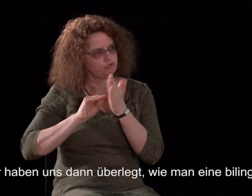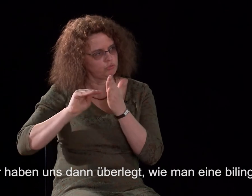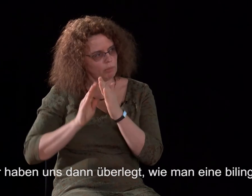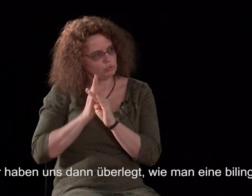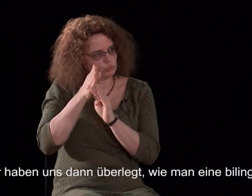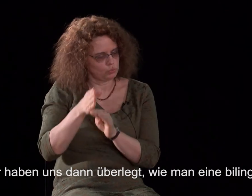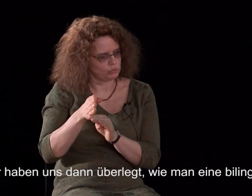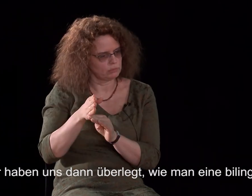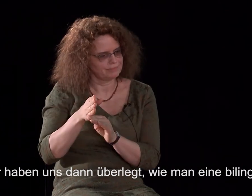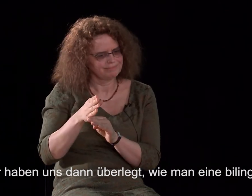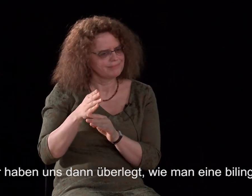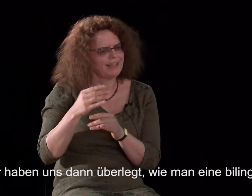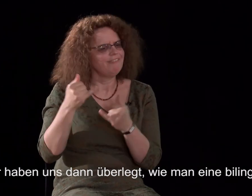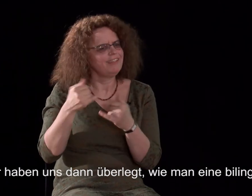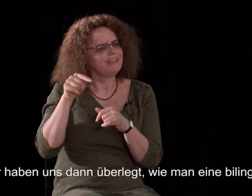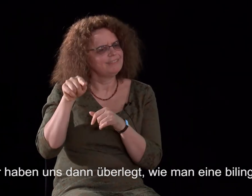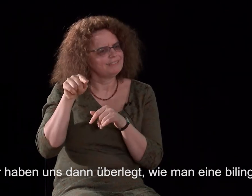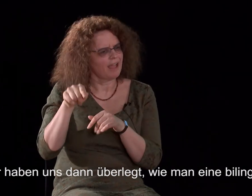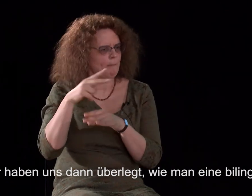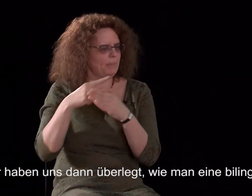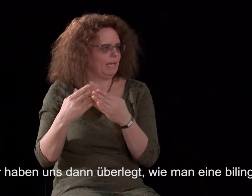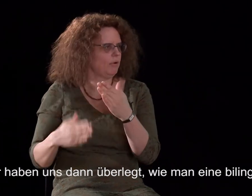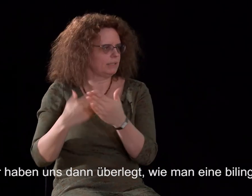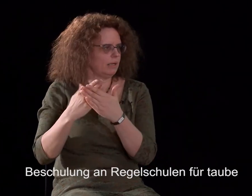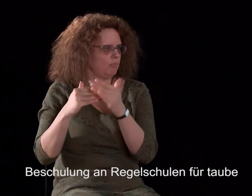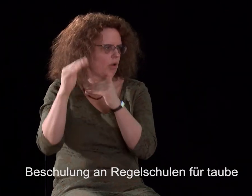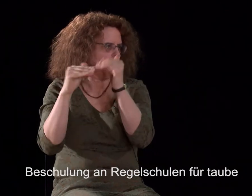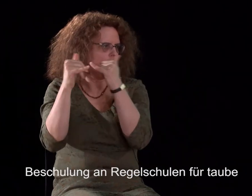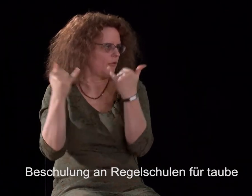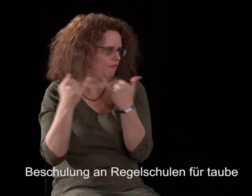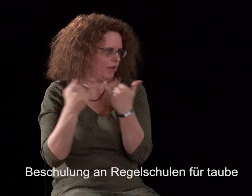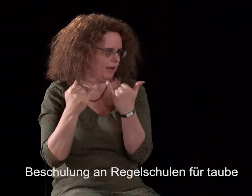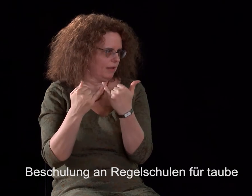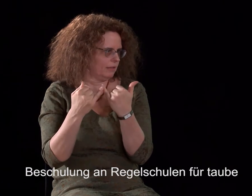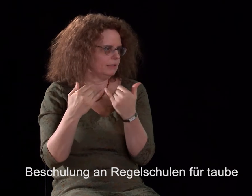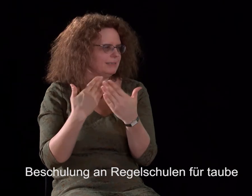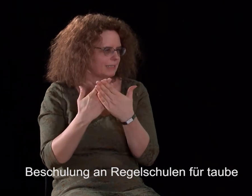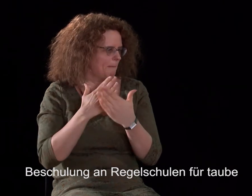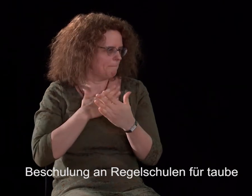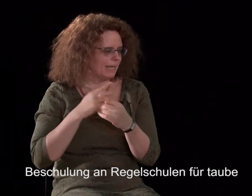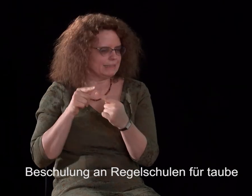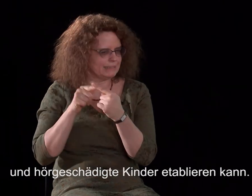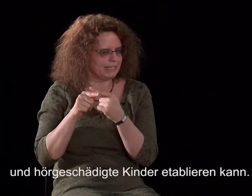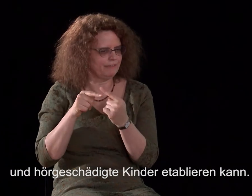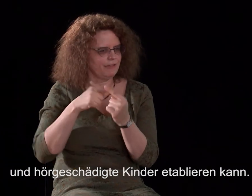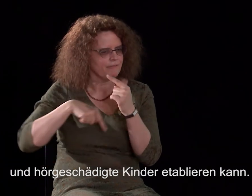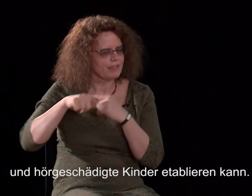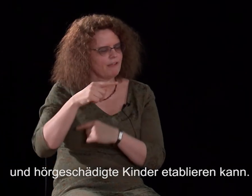uns überlegt, wie kann man denn eine bilinguale Beschulung an Regelschulen für taube und hörgeschädigte Kinder